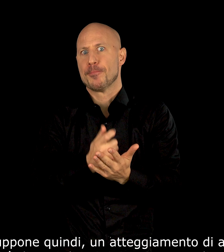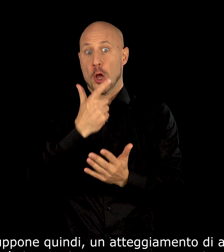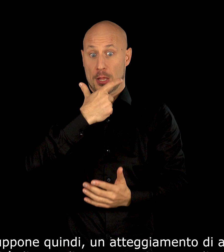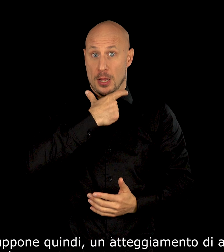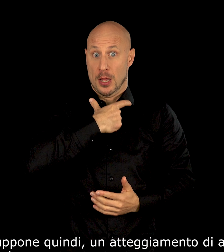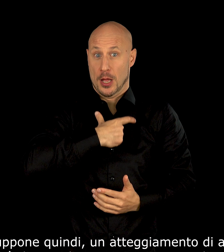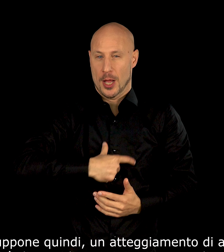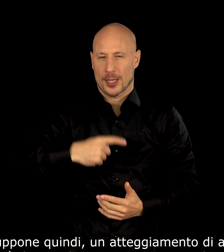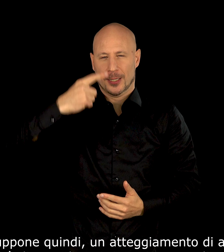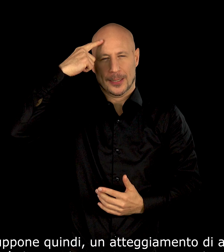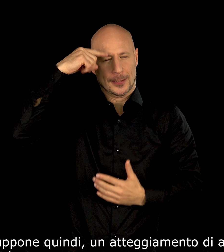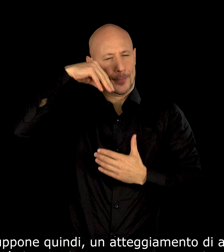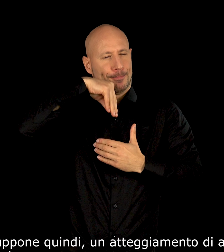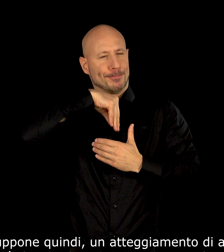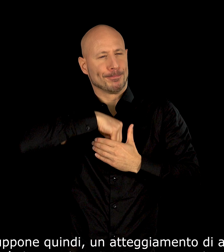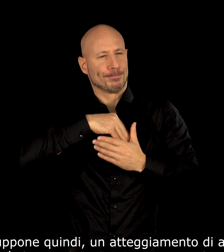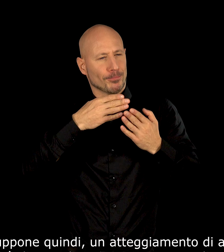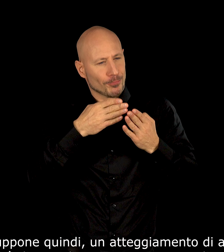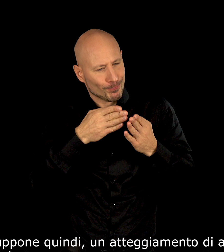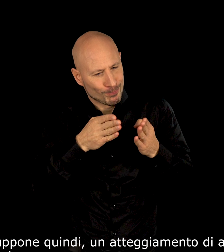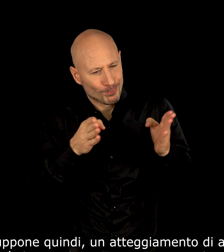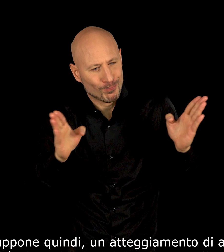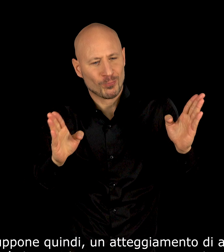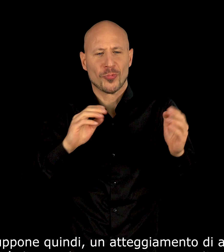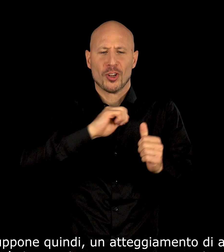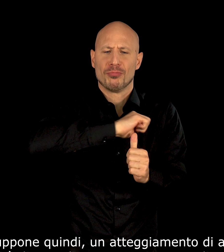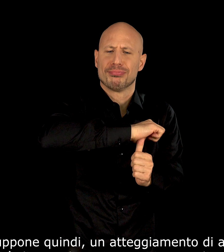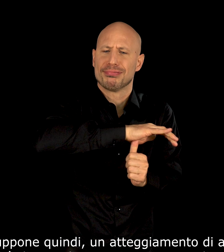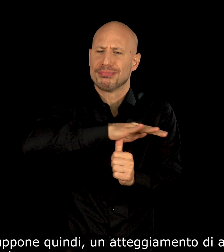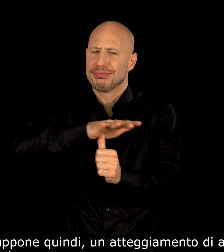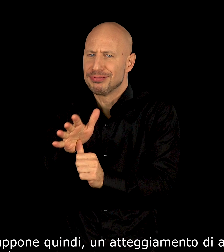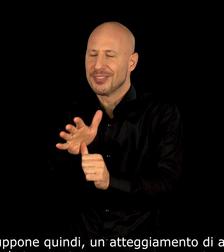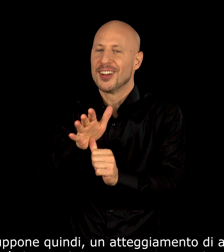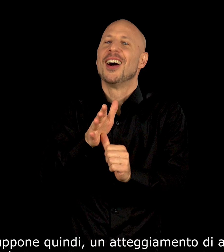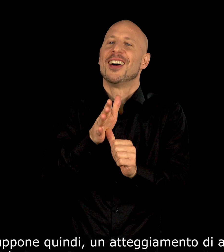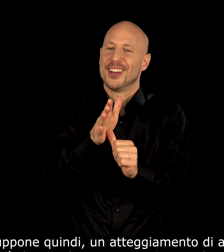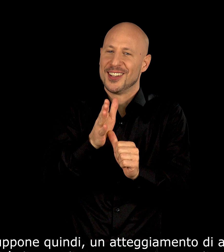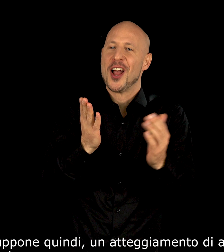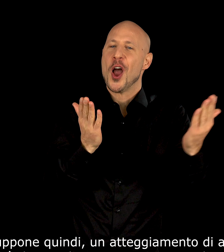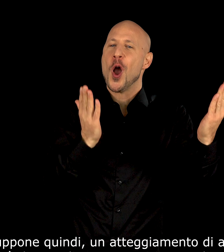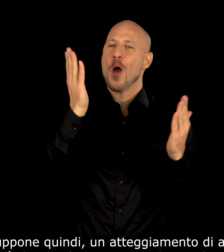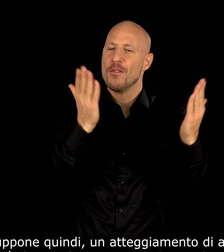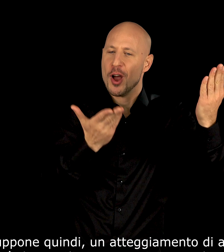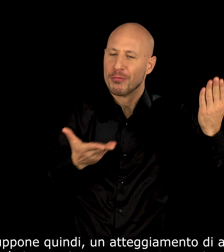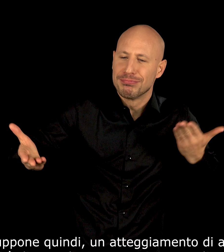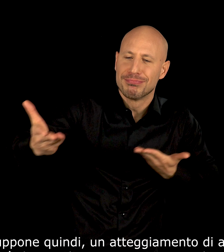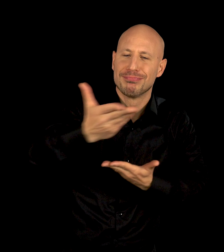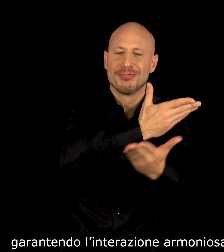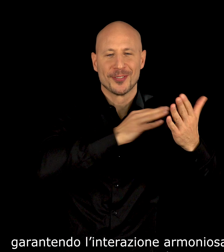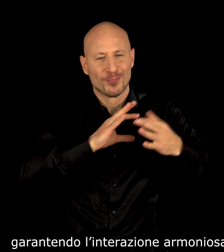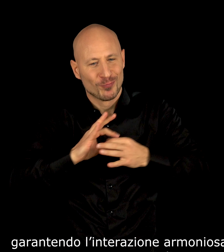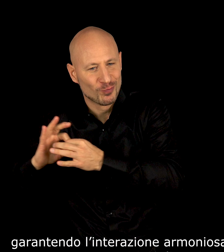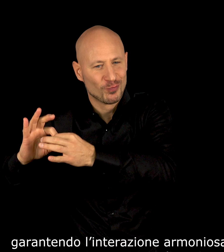Presuppone quindi un atteggiamento di apertura e la capacità di accogliere un ampio ventaglio di differenze, garantendo l